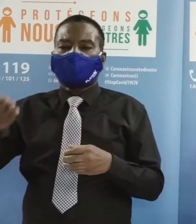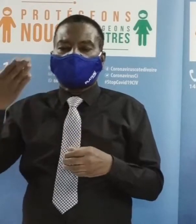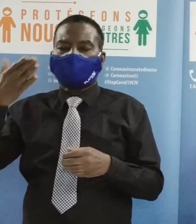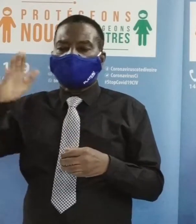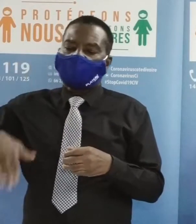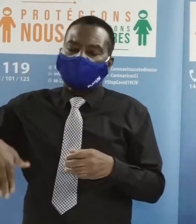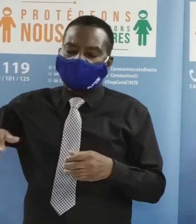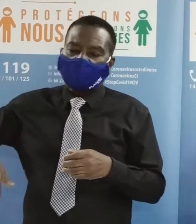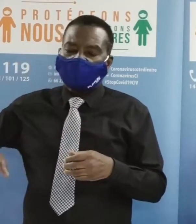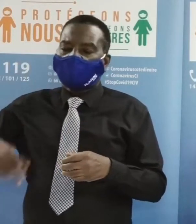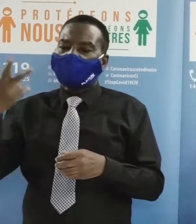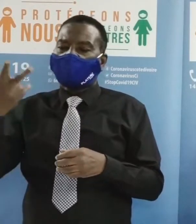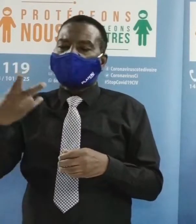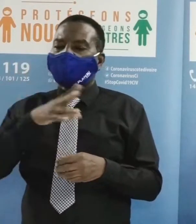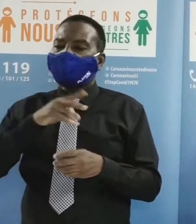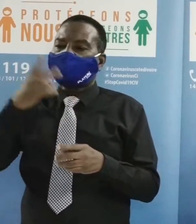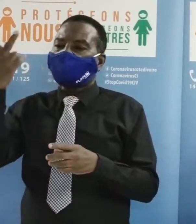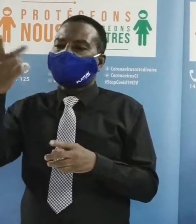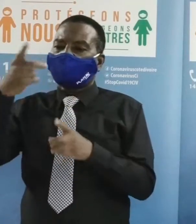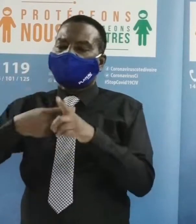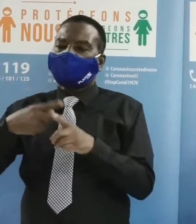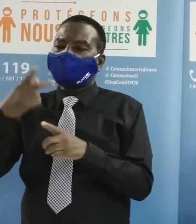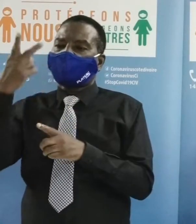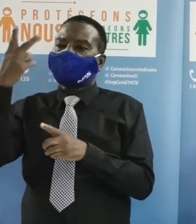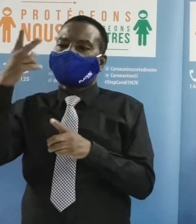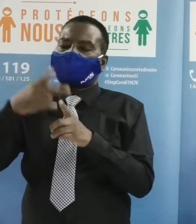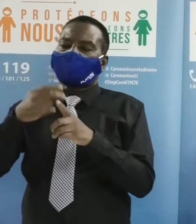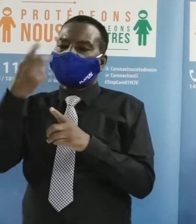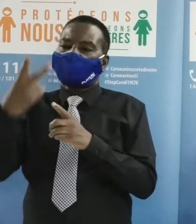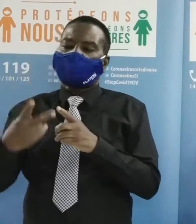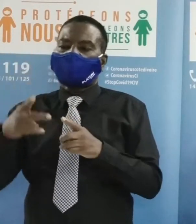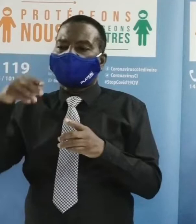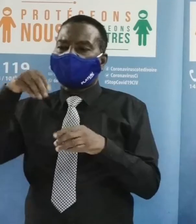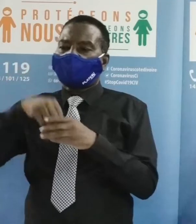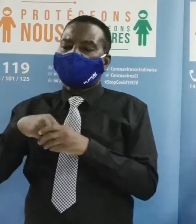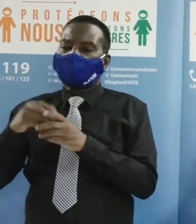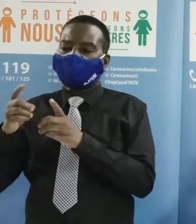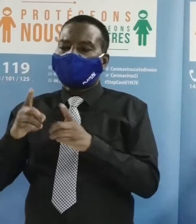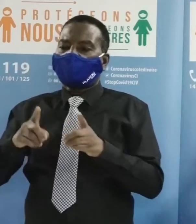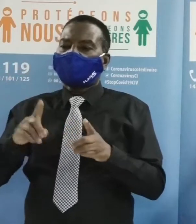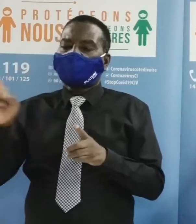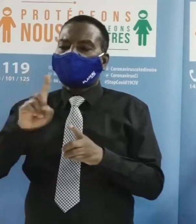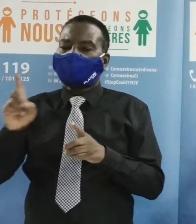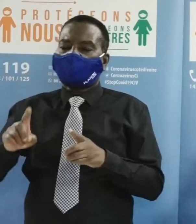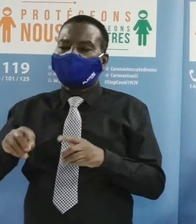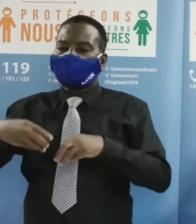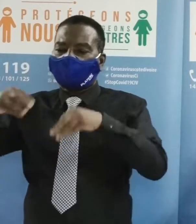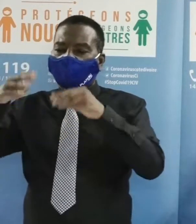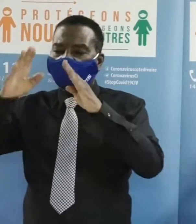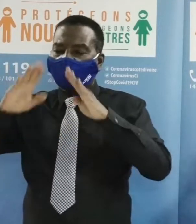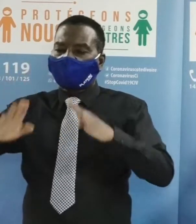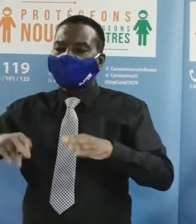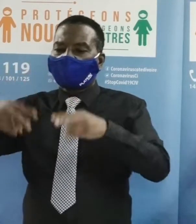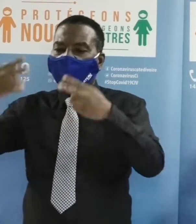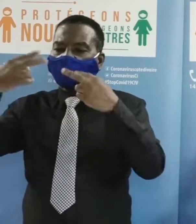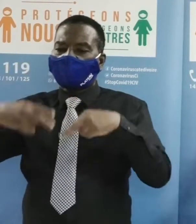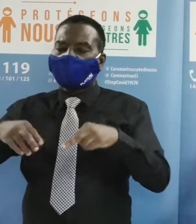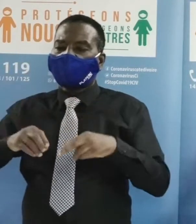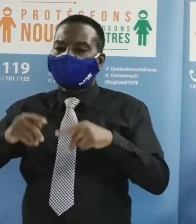dirais un retard de deux 2 mois deux mois et demi dans la mesure où le marché venant d'être